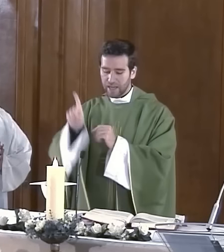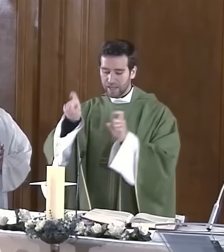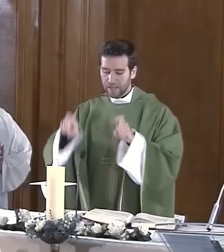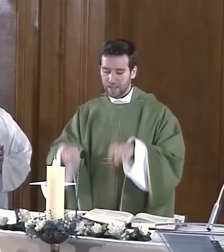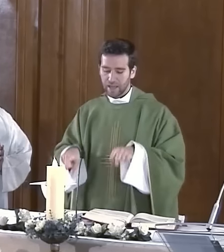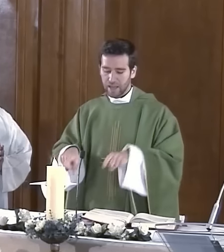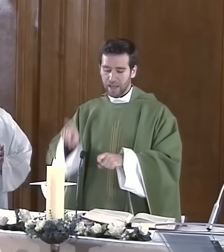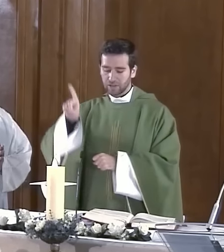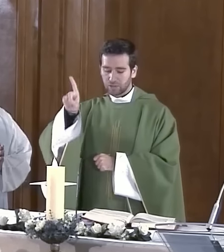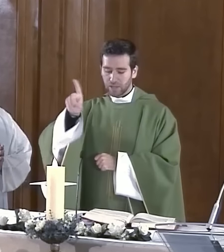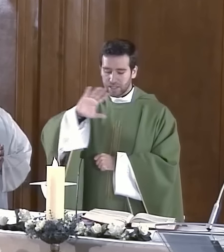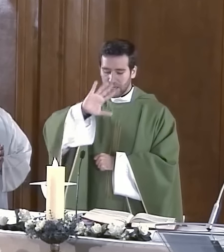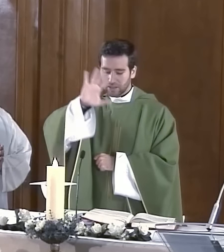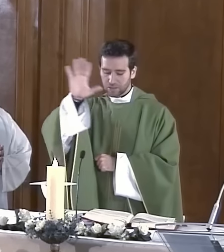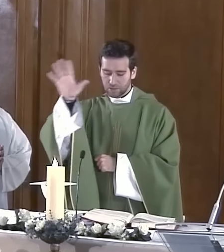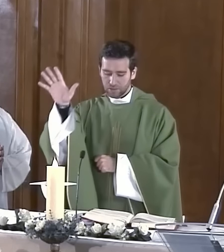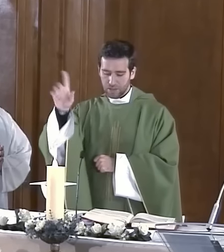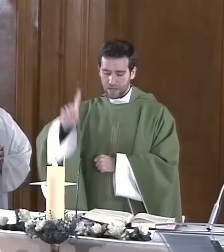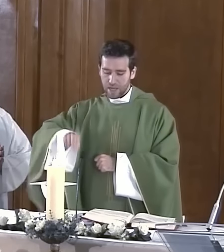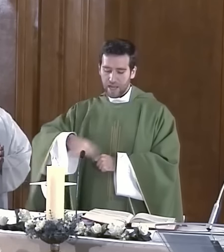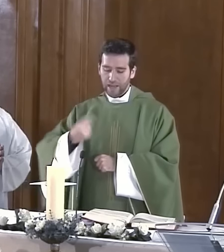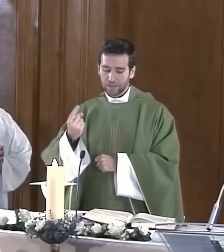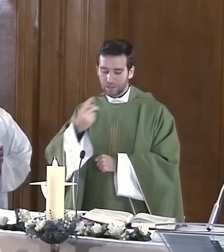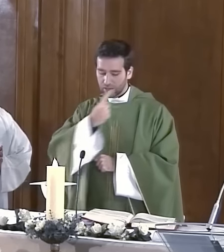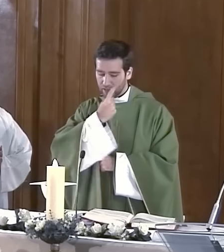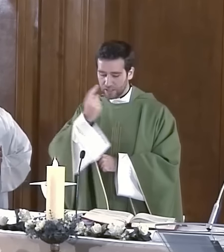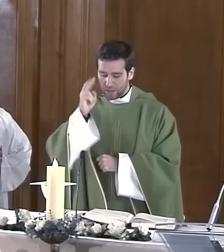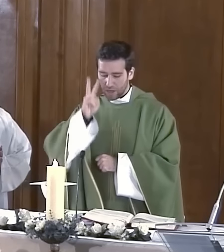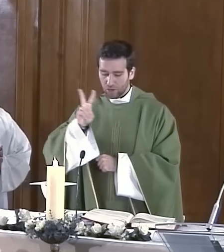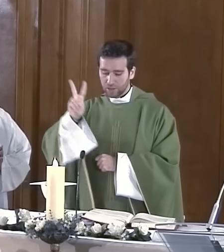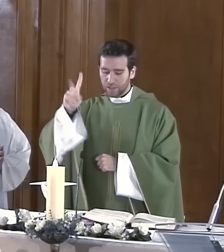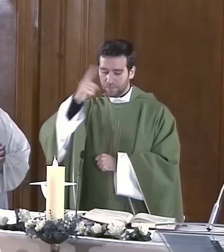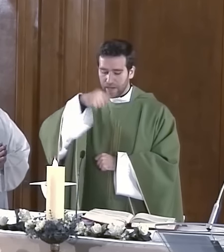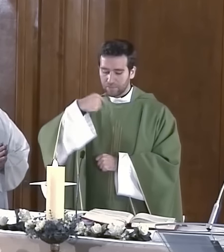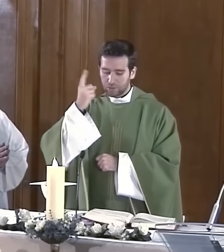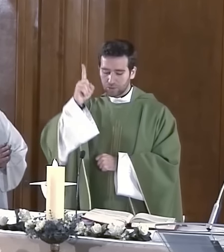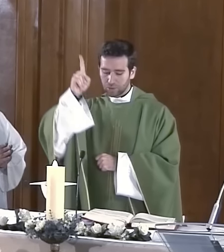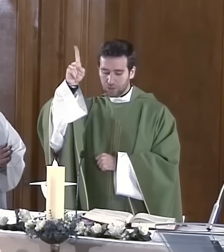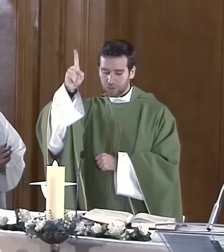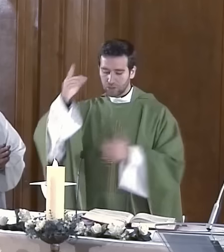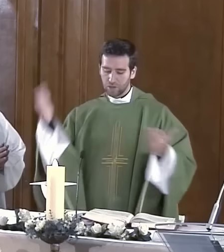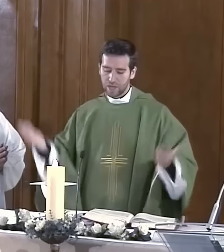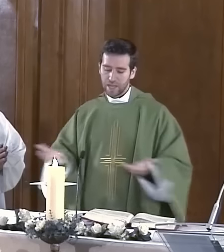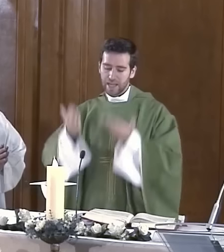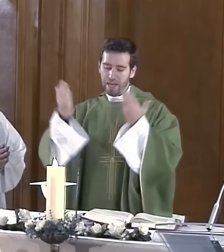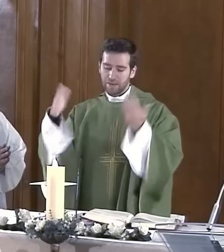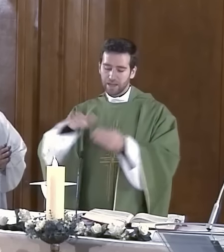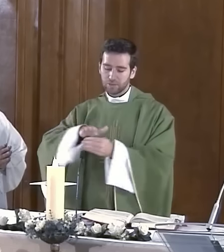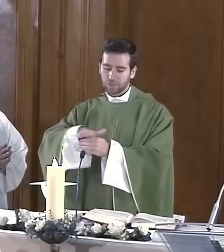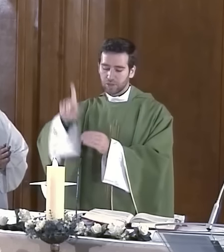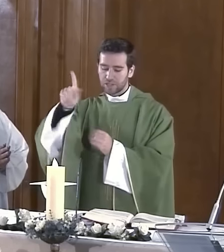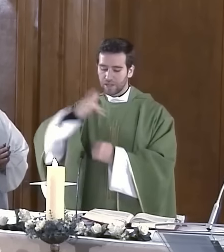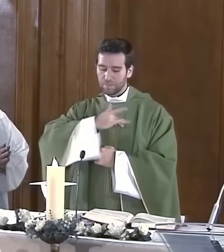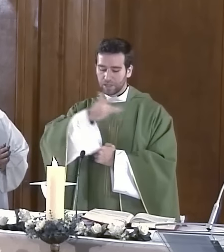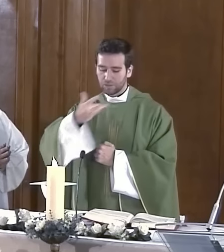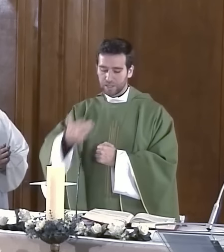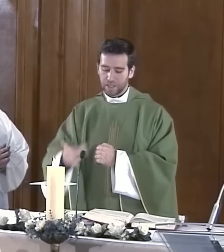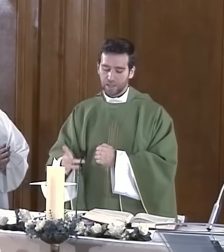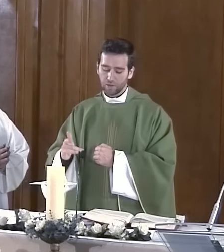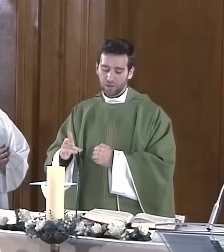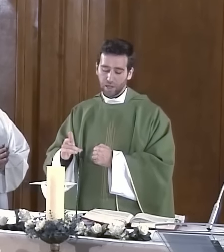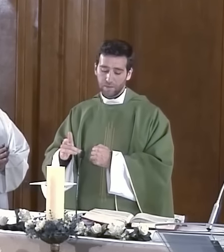entrará en tu descanso. Entonces contemplaremos tu rostro y alabaremos por siempre